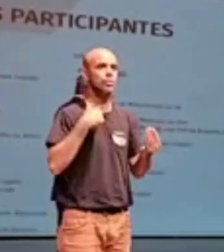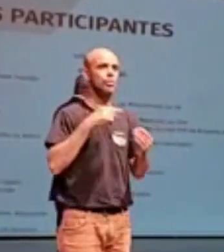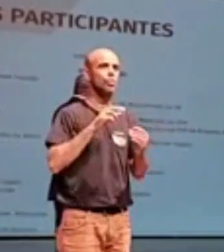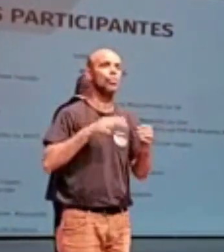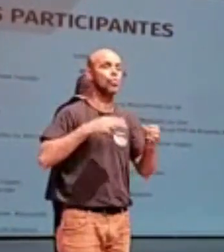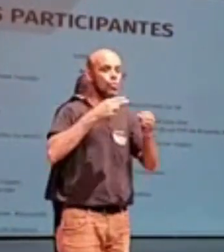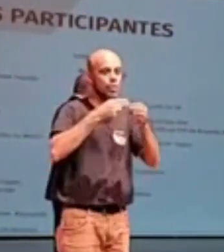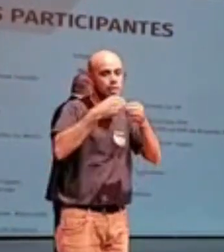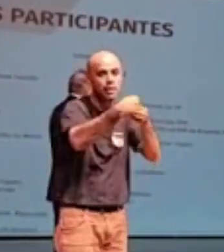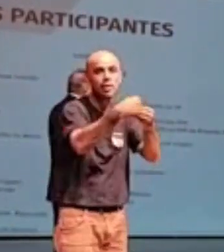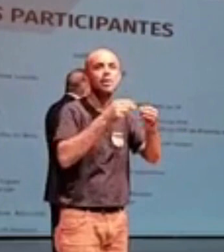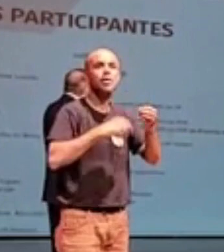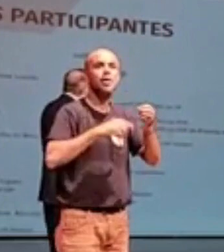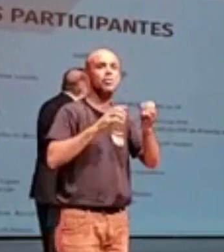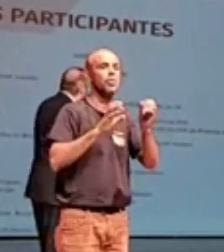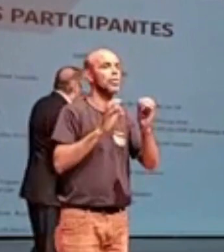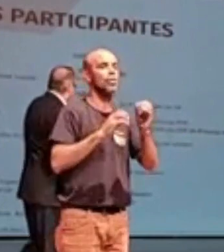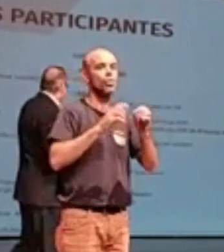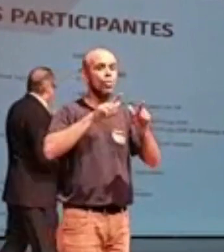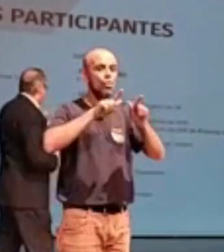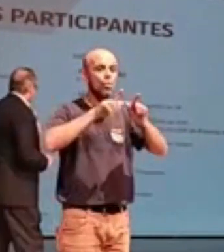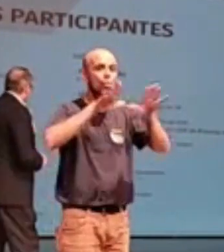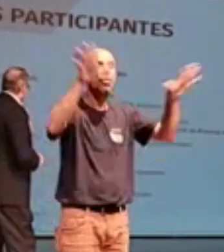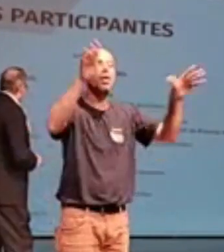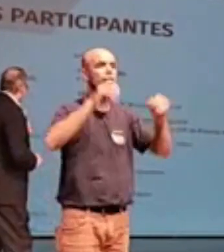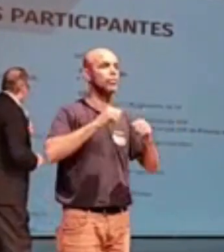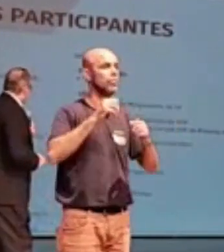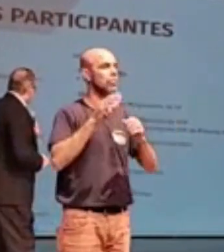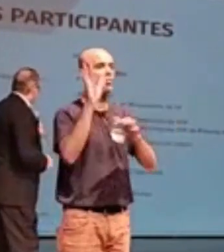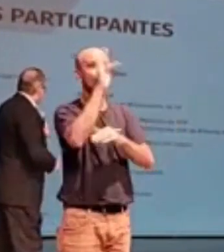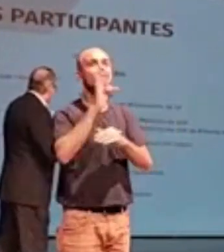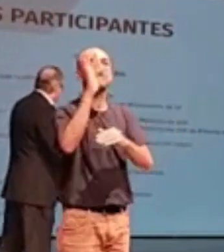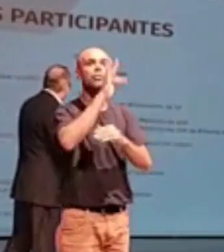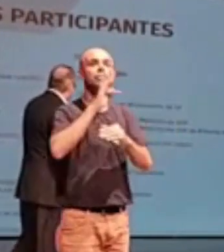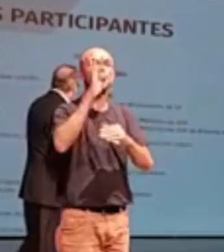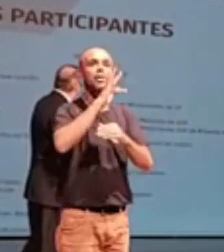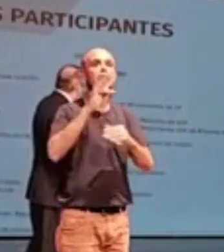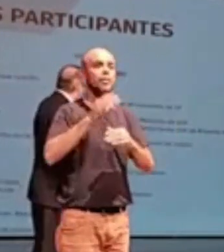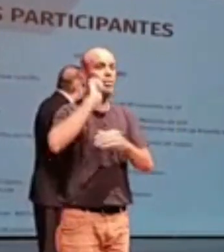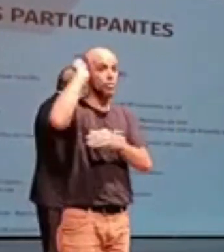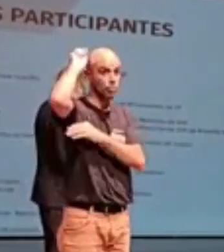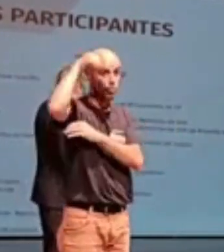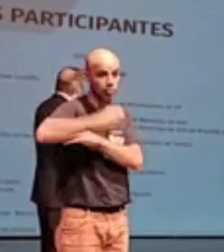Unicamp, Guarulhos, a Faculdade de Medicina de Ribeirão Preto, então